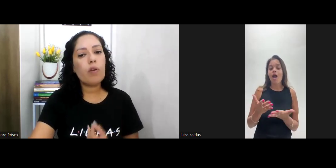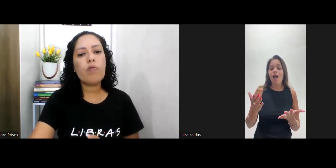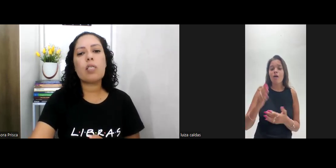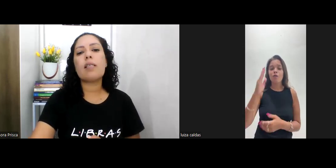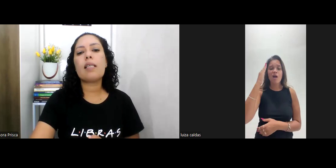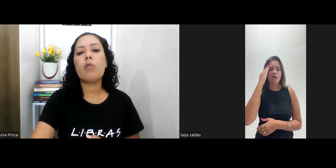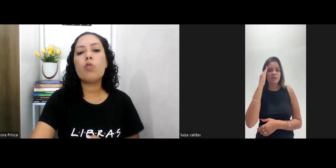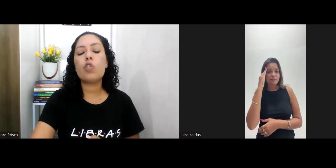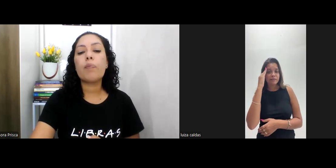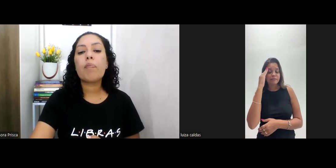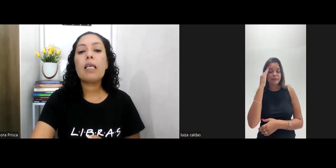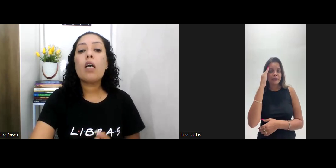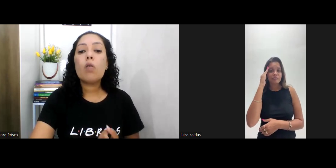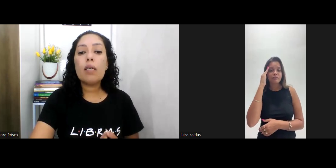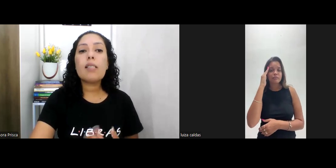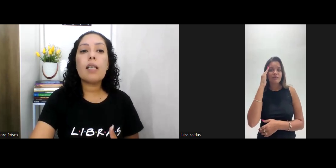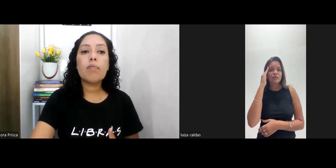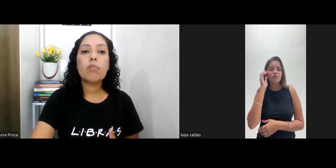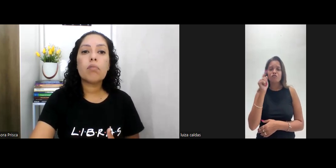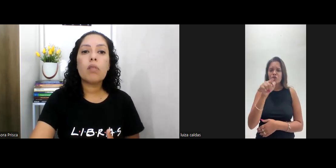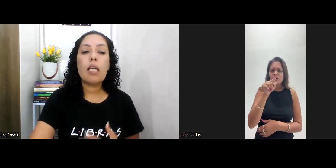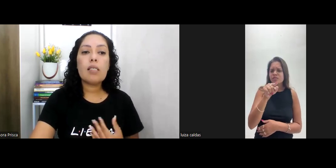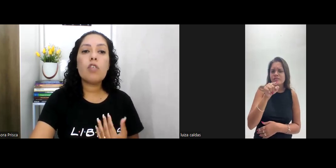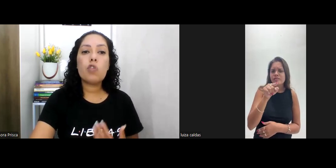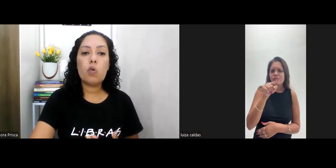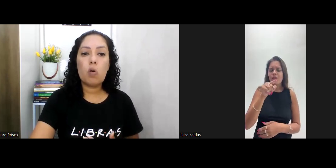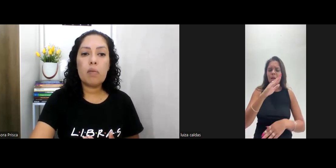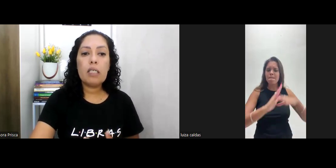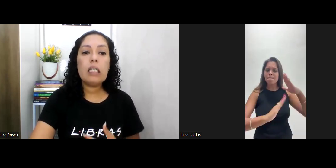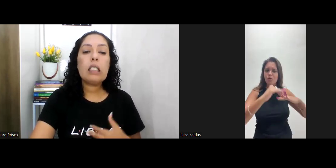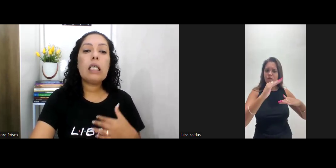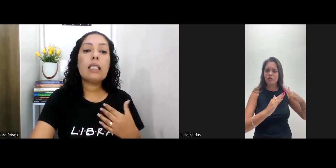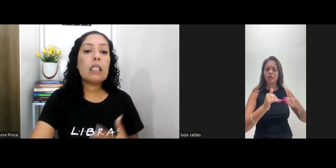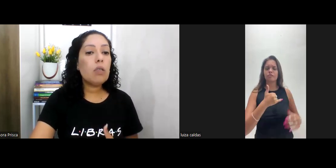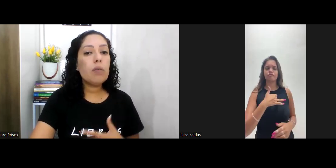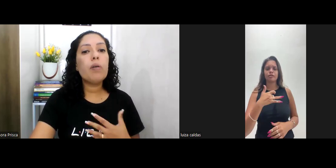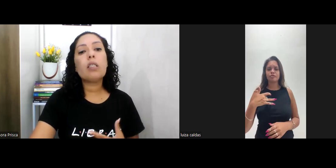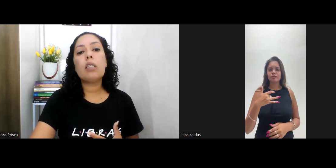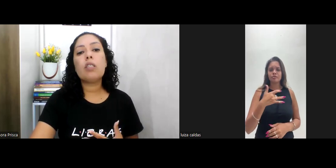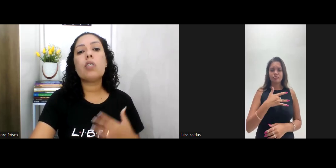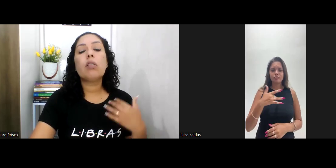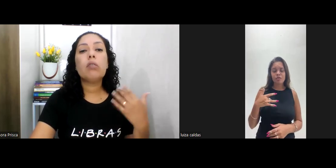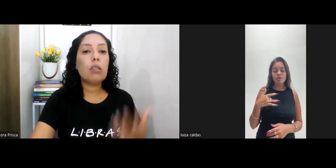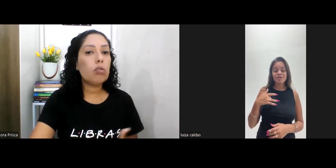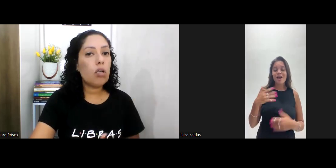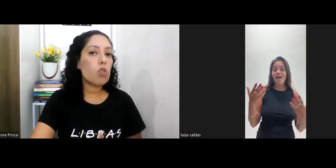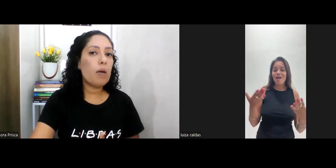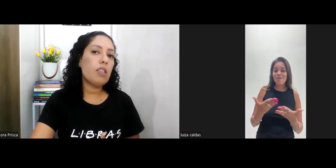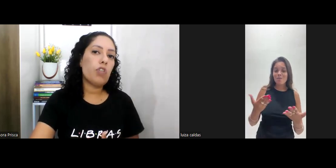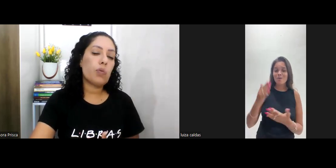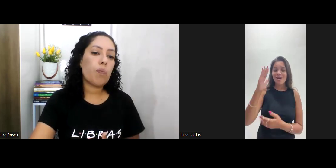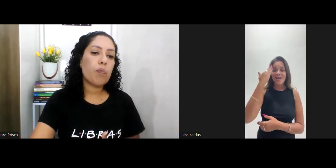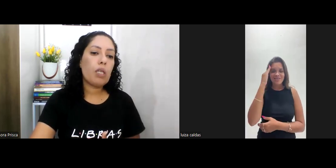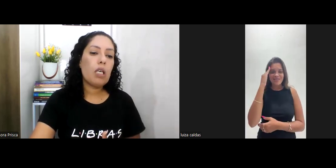você, que é profissional da saúde, conhecer esse idioma que é tão importante dentro do